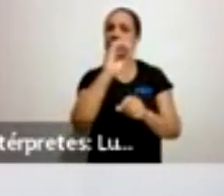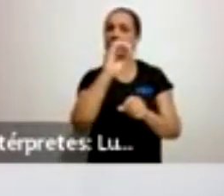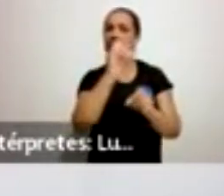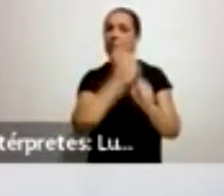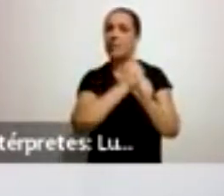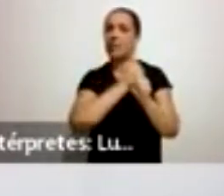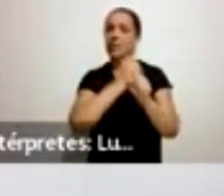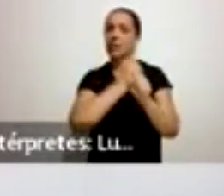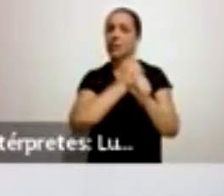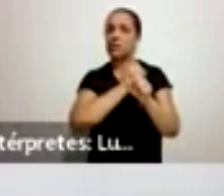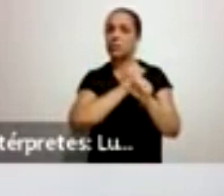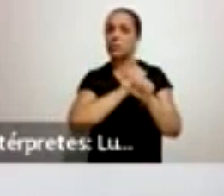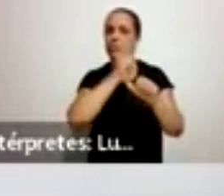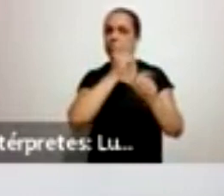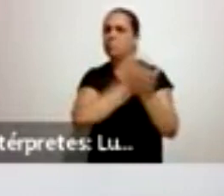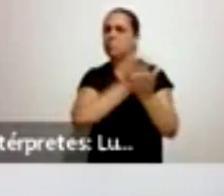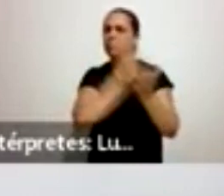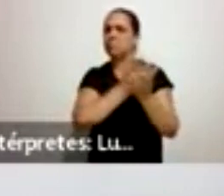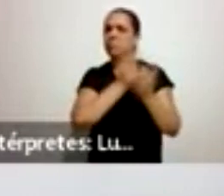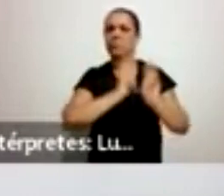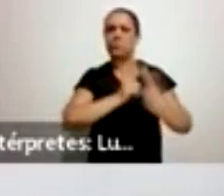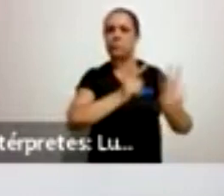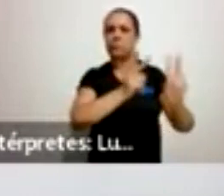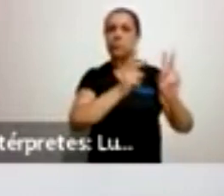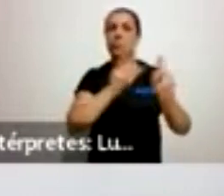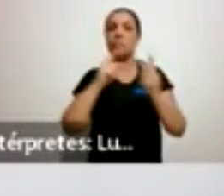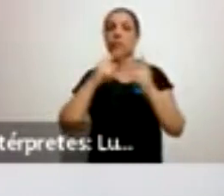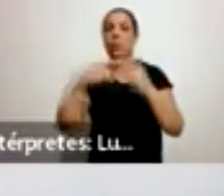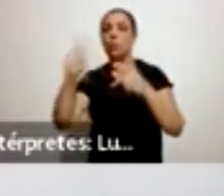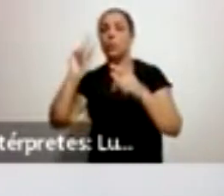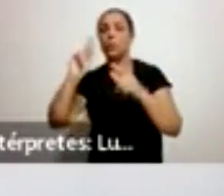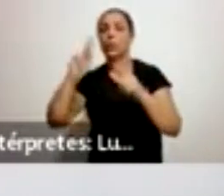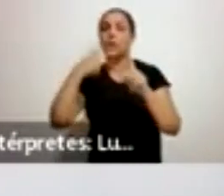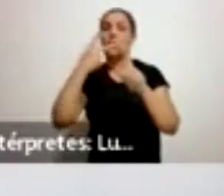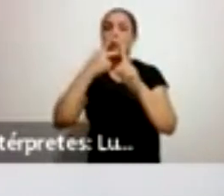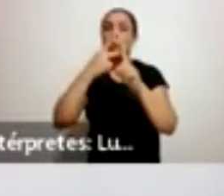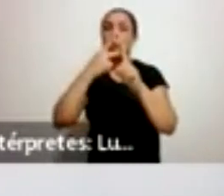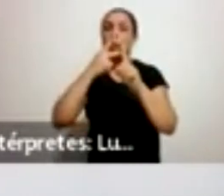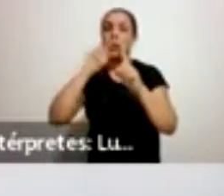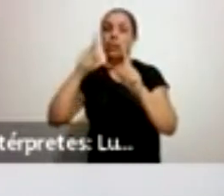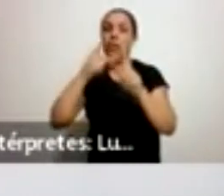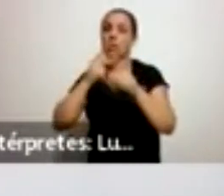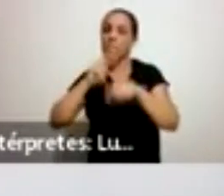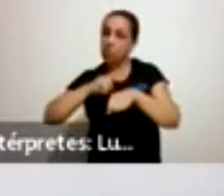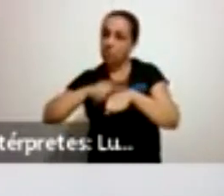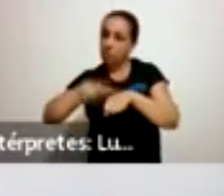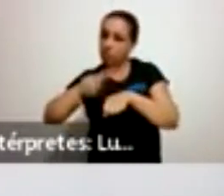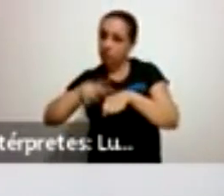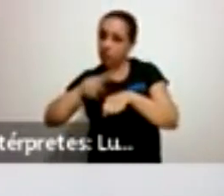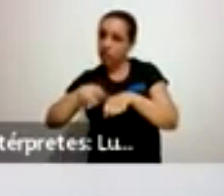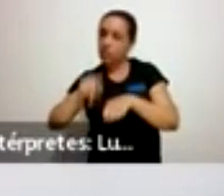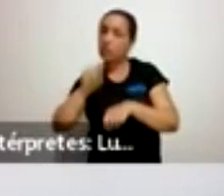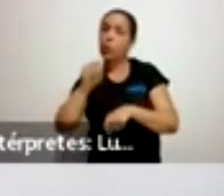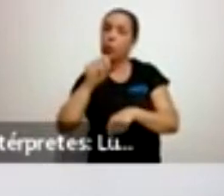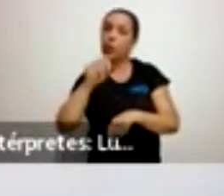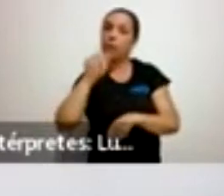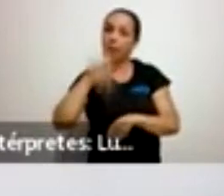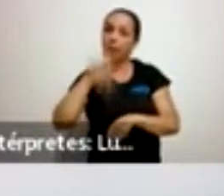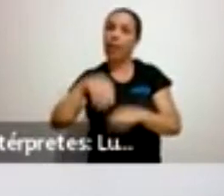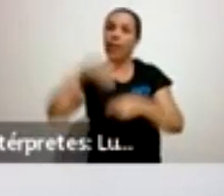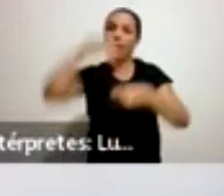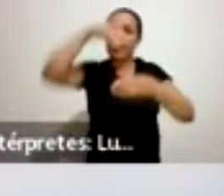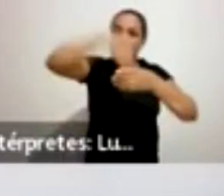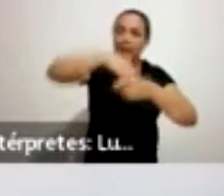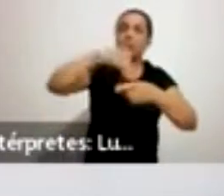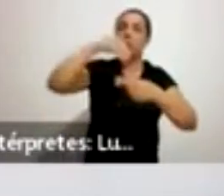H+, que tem pedras de dolomitas que liberam o cálcio e o magnésio na proporção correta. Nesse combo mega aqui, ele corrige 20